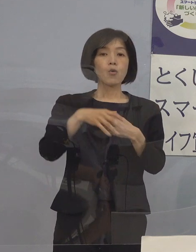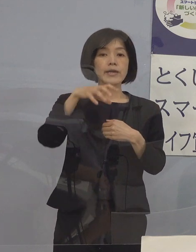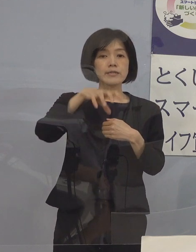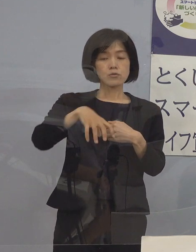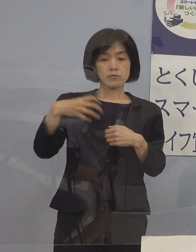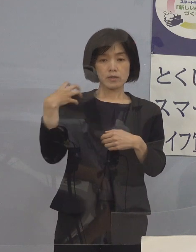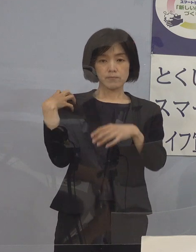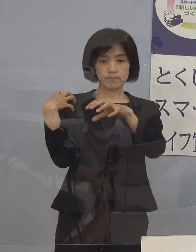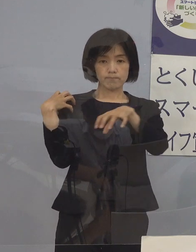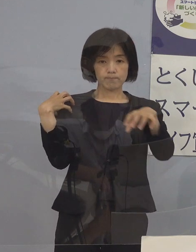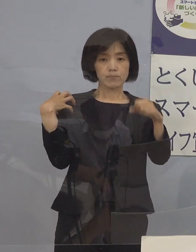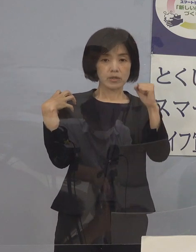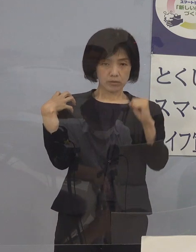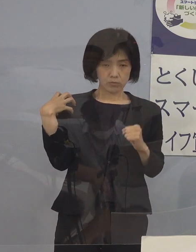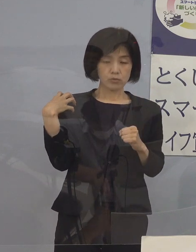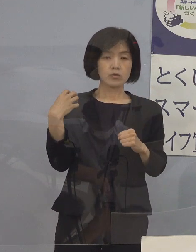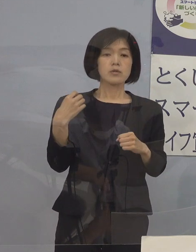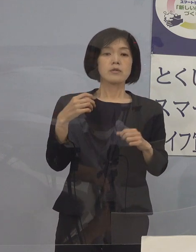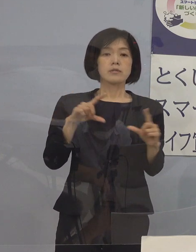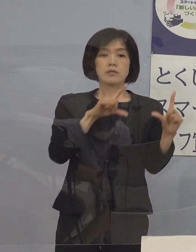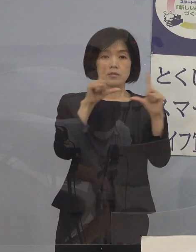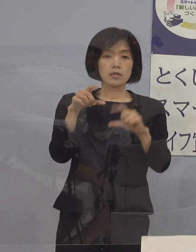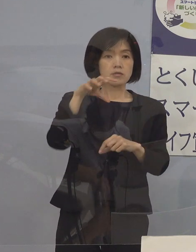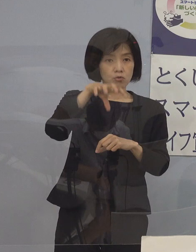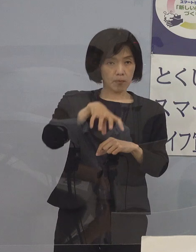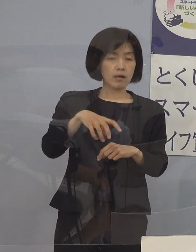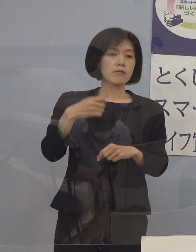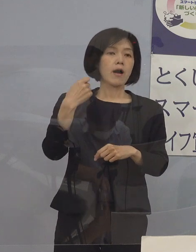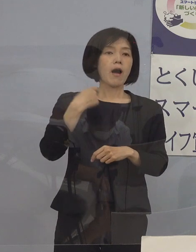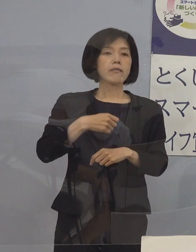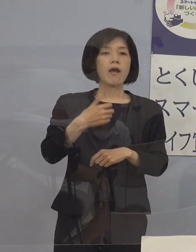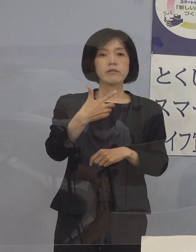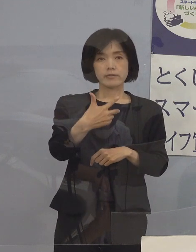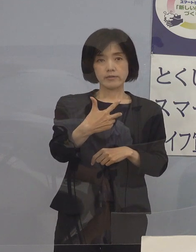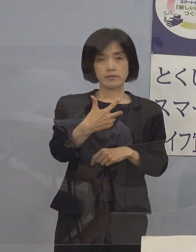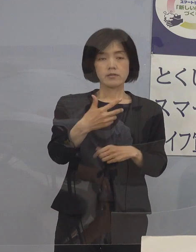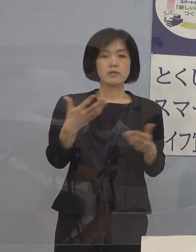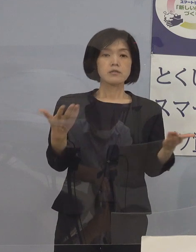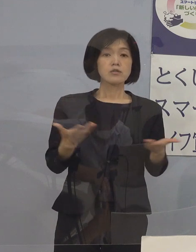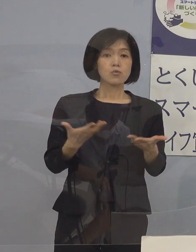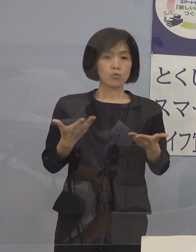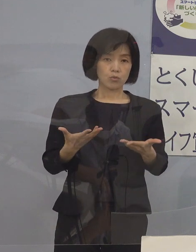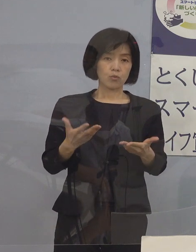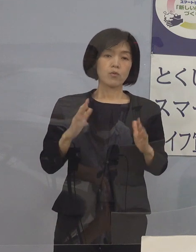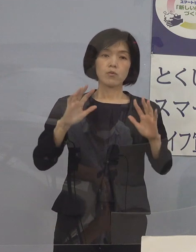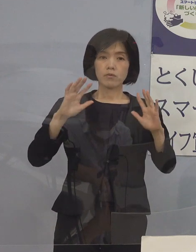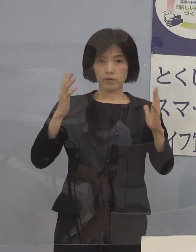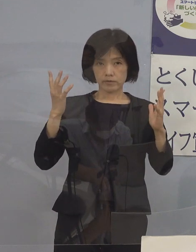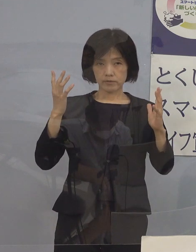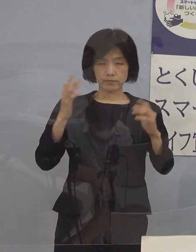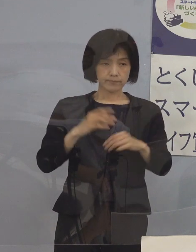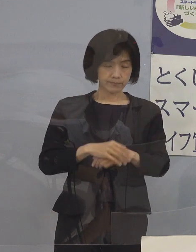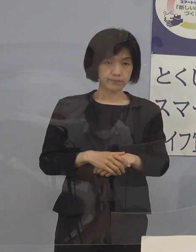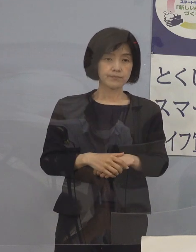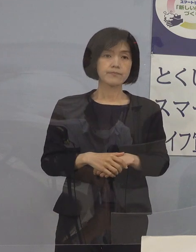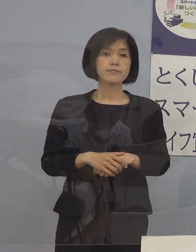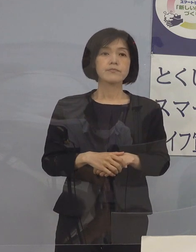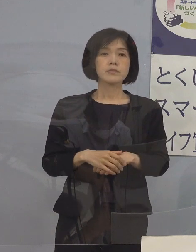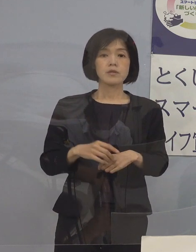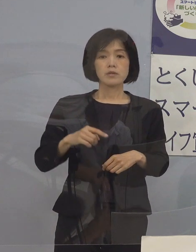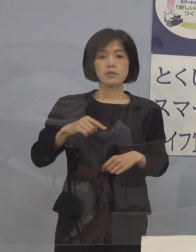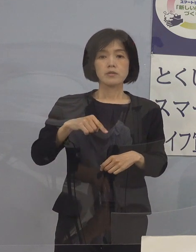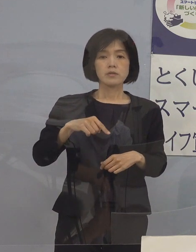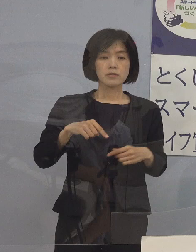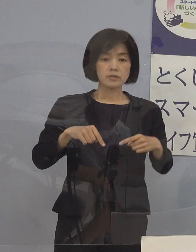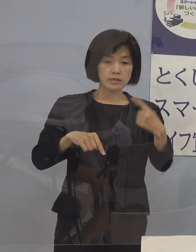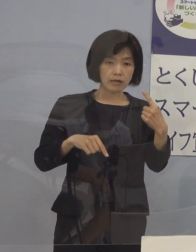管内、阿南市在住の方であります。職業は無職です。100例